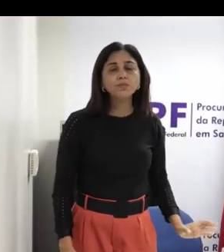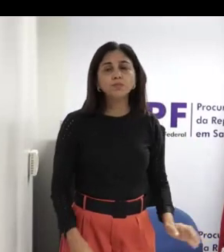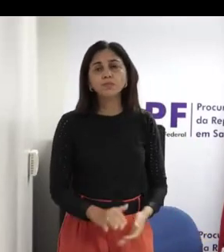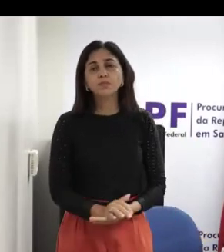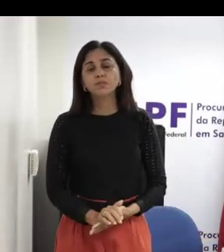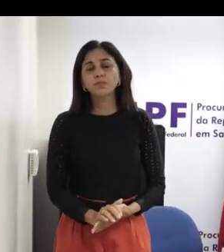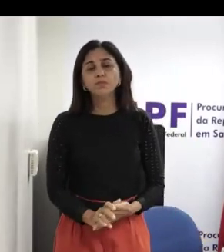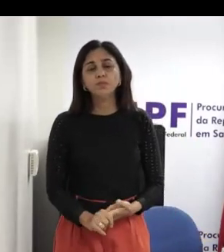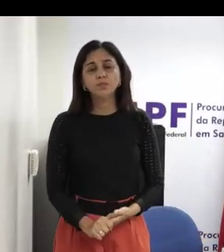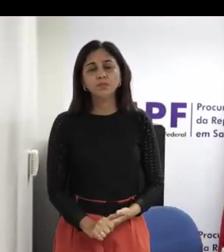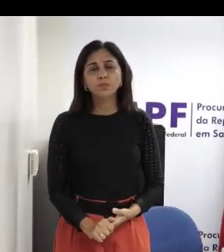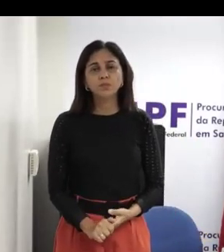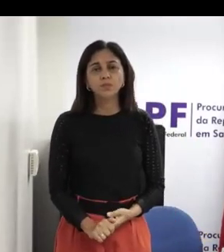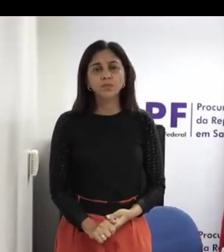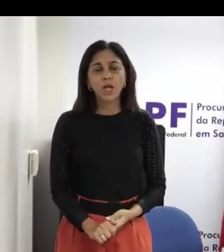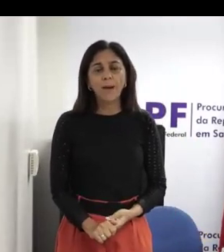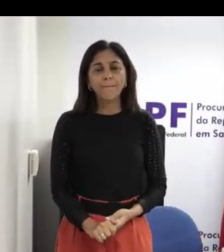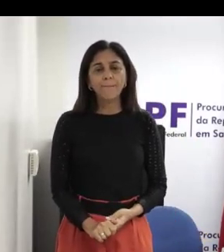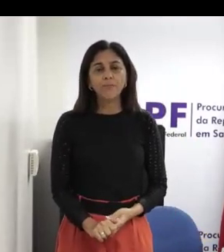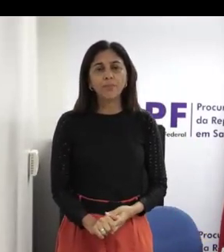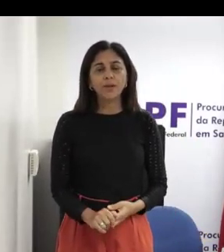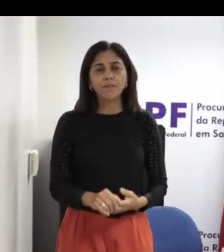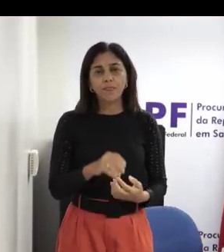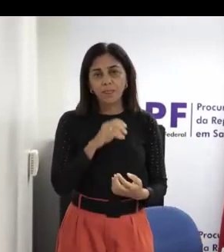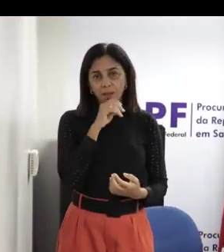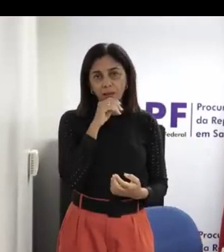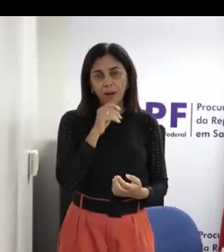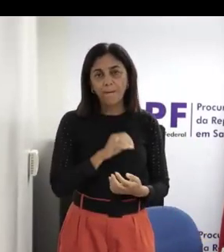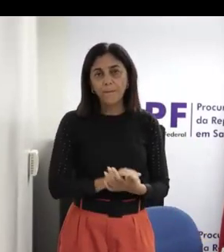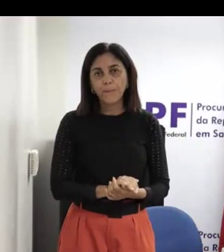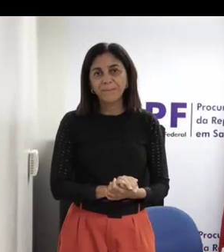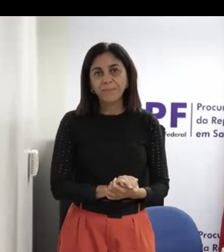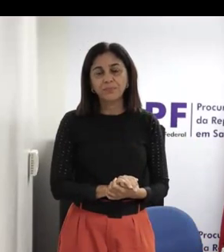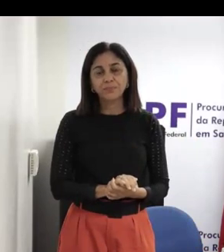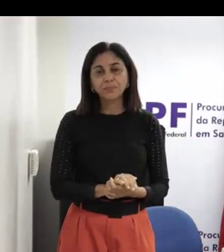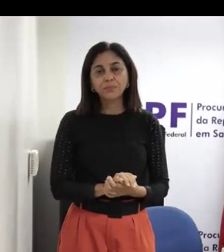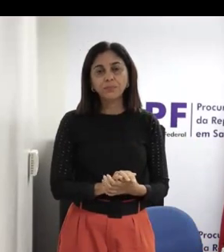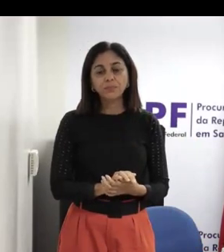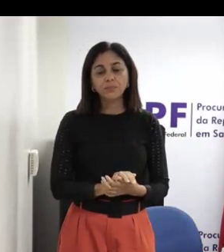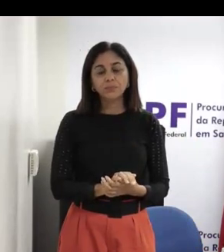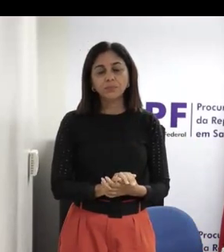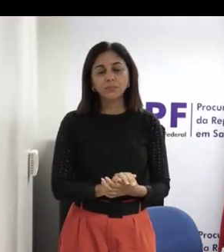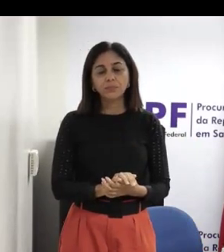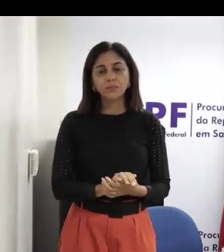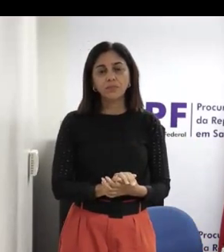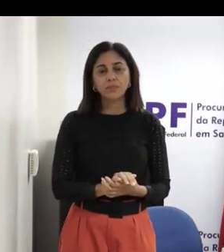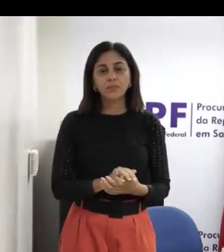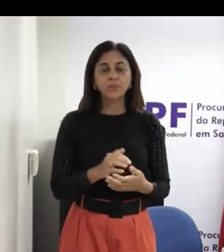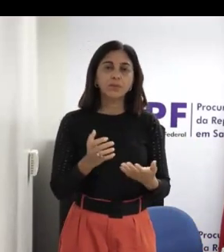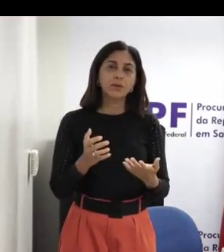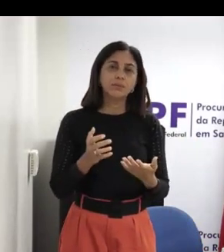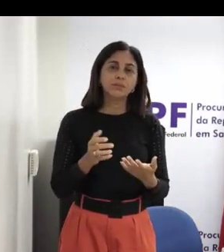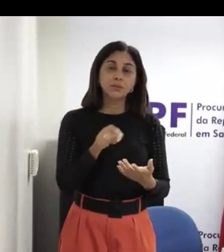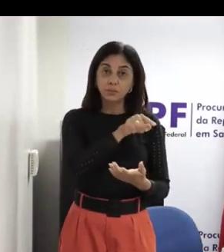existe um crime de denunciação caluniosa que não é o caso vocês não estão trazendo nenhuma notícia se vocês estão de perto da criança tá suspeitando você